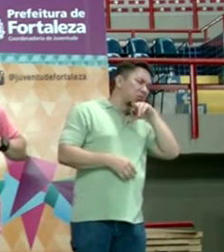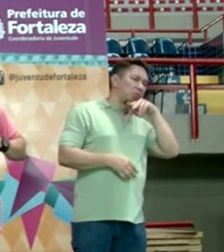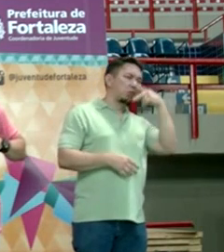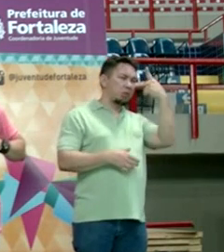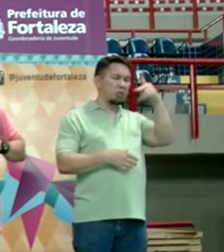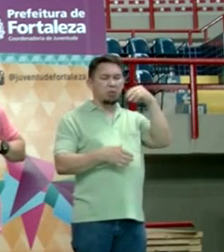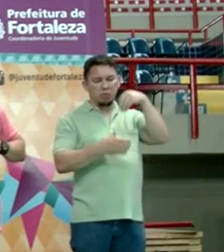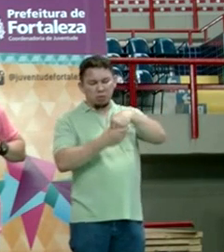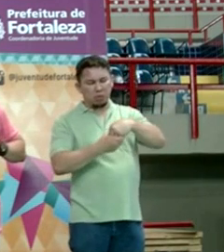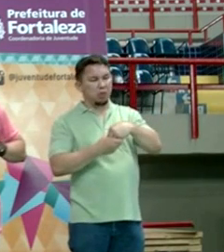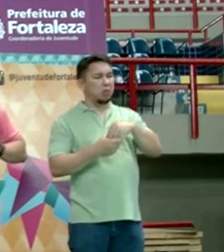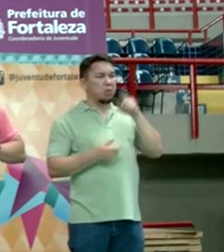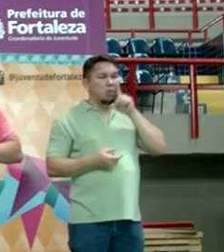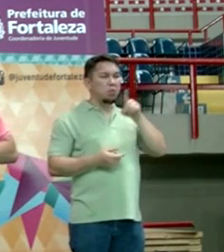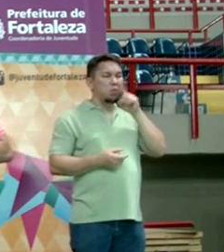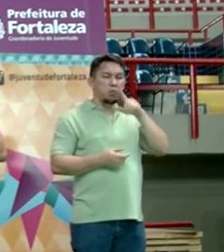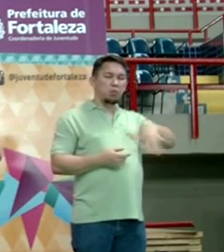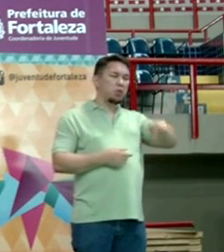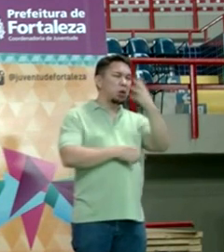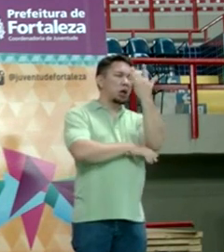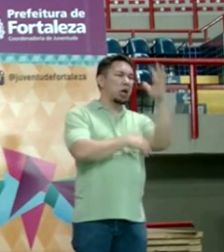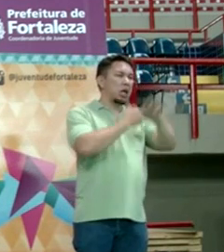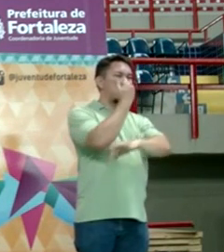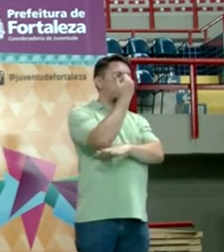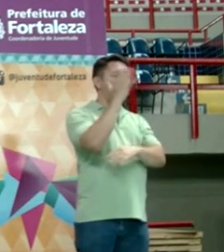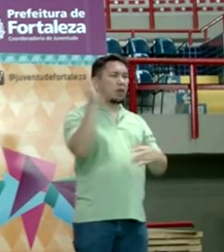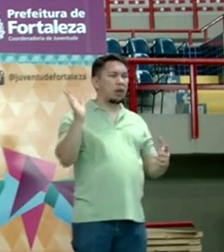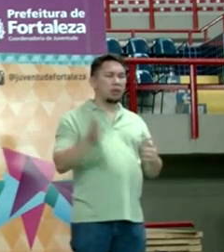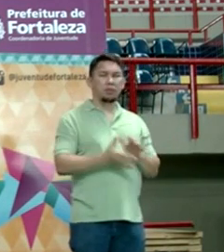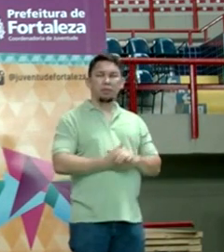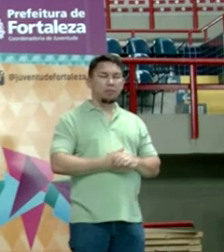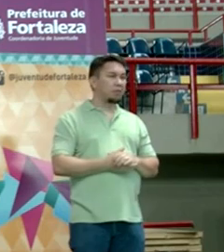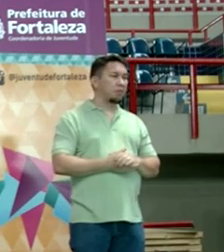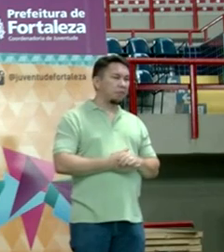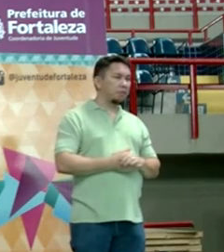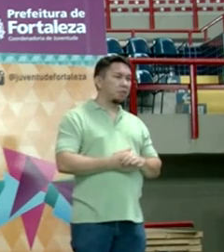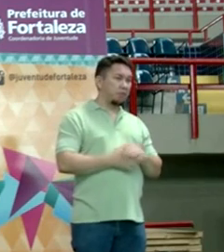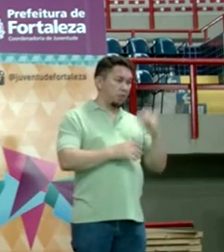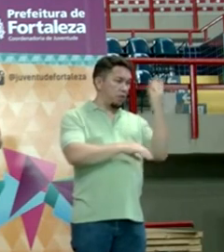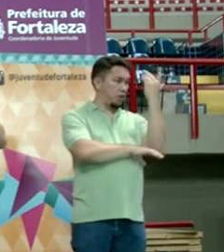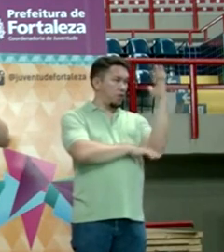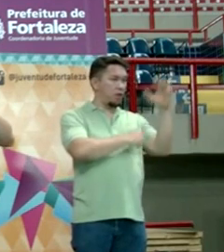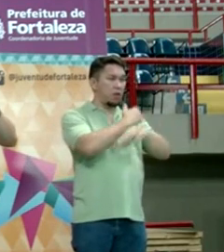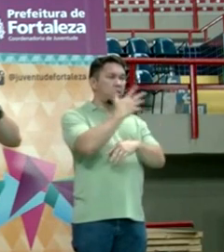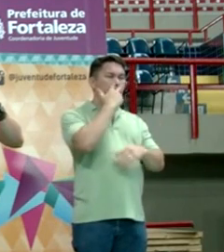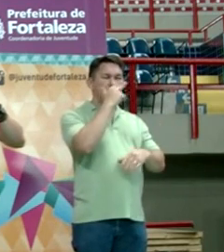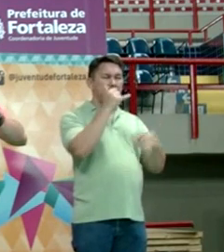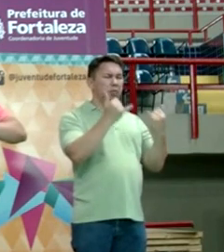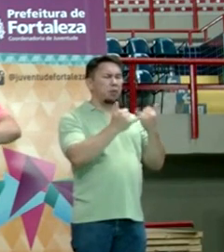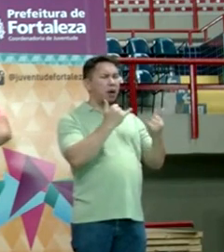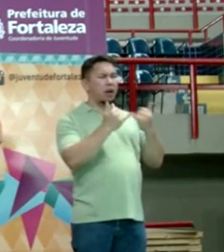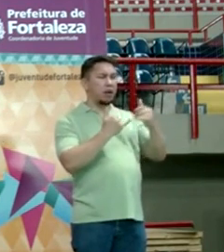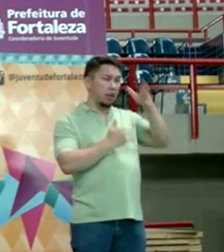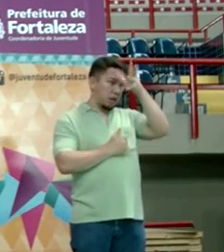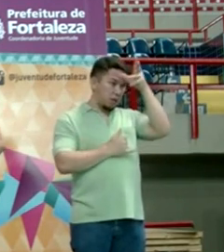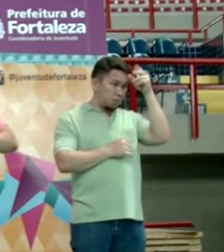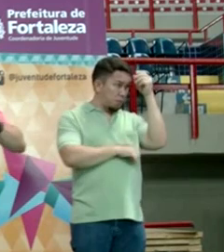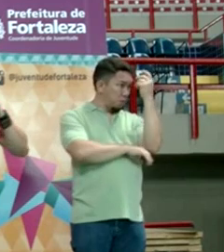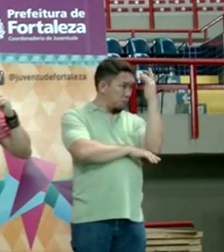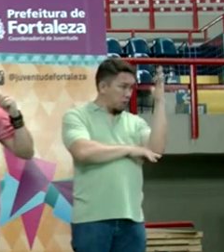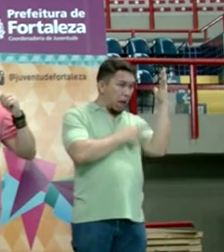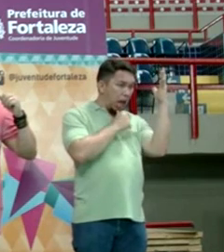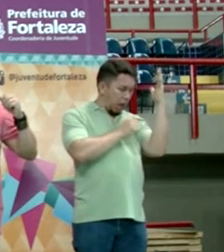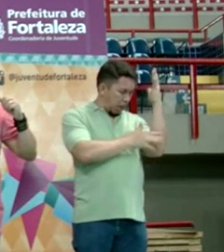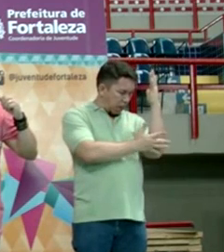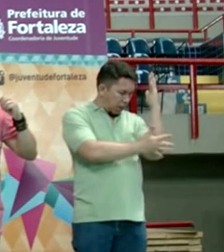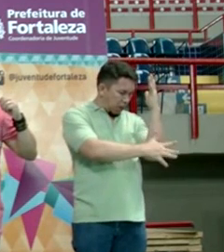os Estados Unidos, porque é uma guerra no meio da mata. Uma mata que é uma floresta muito parecida com a Amazônia, no sentido de ter muita